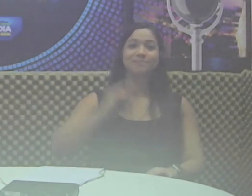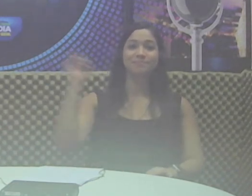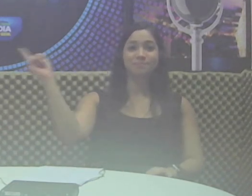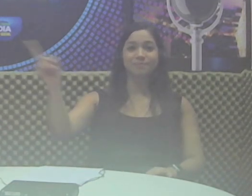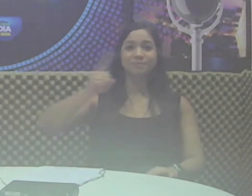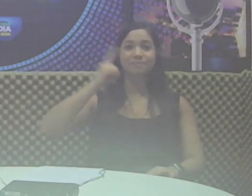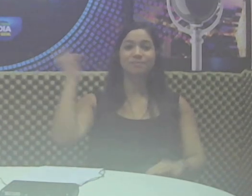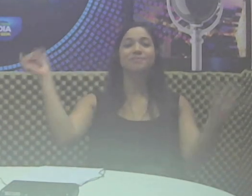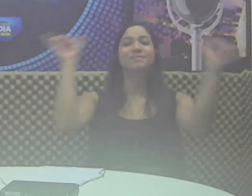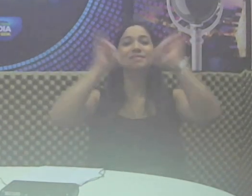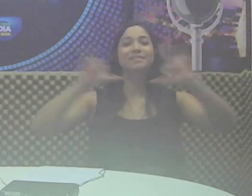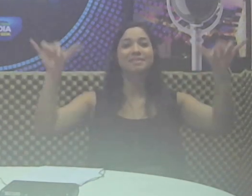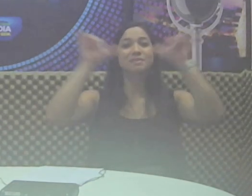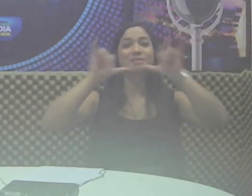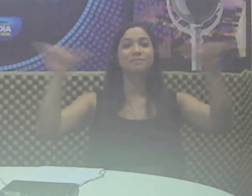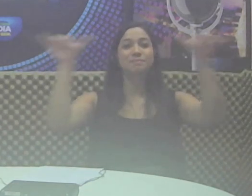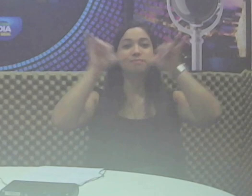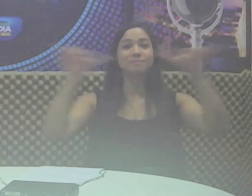Giro de